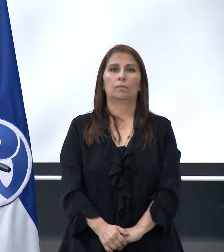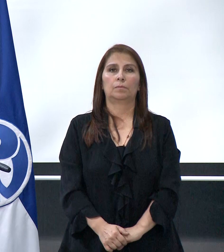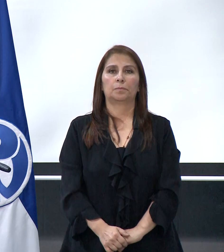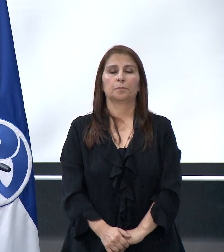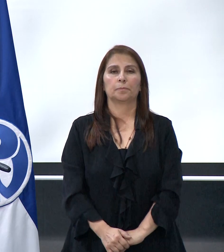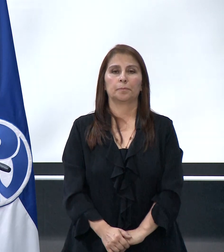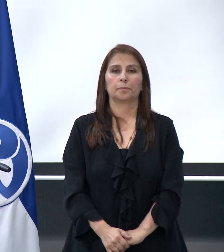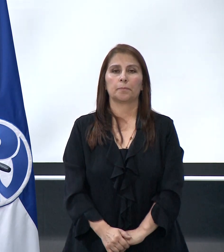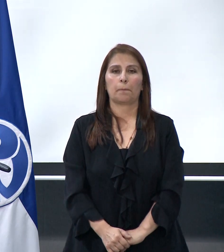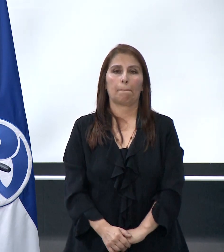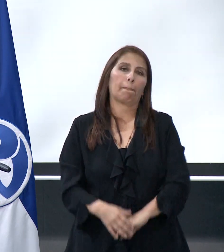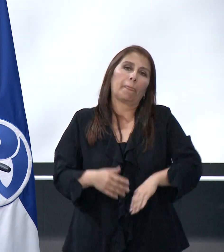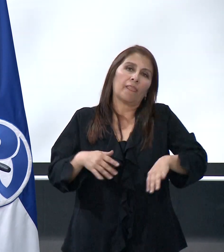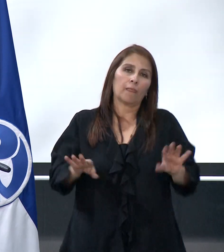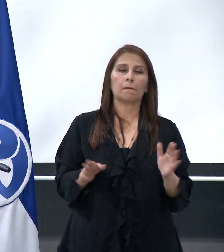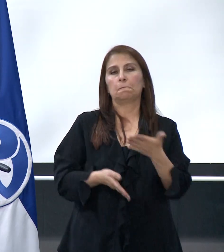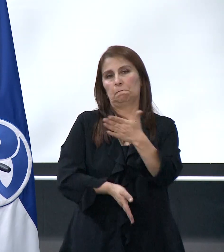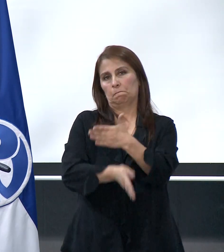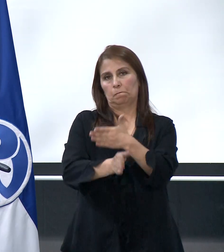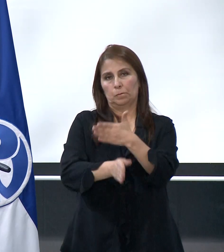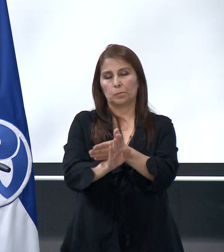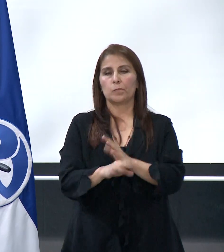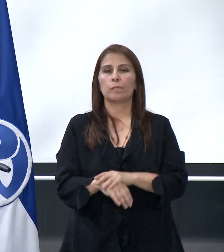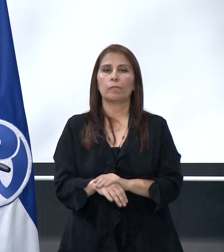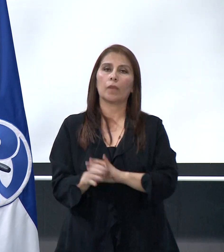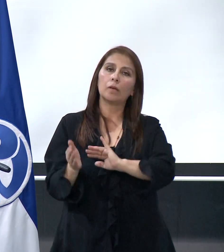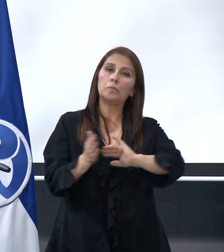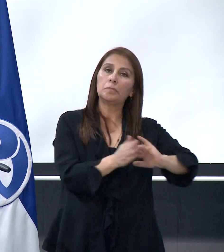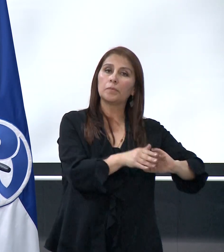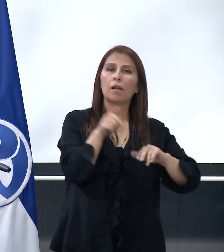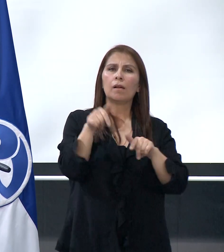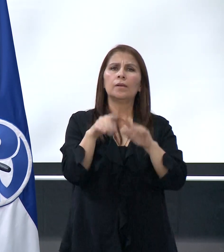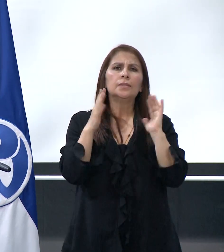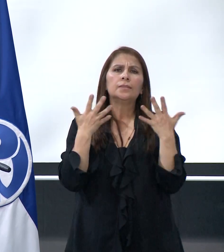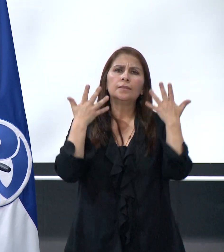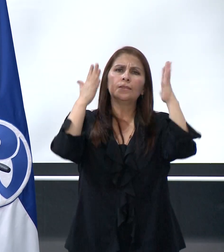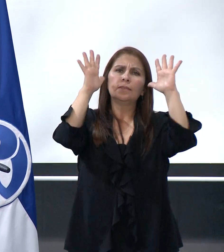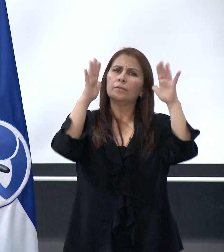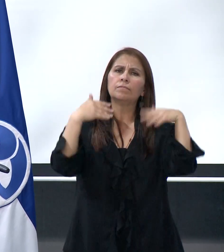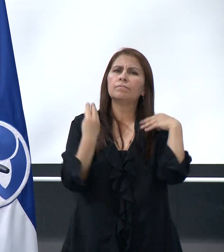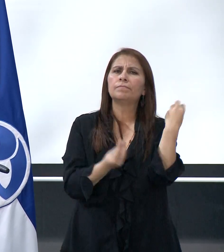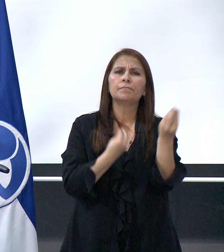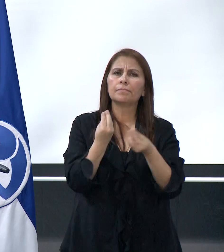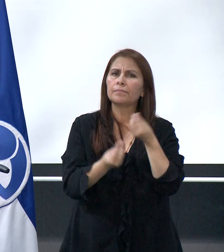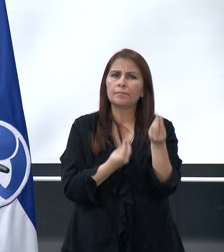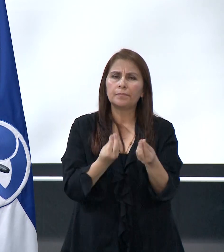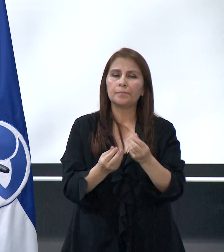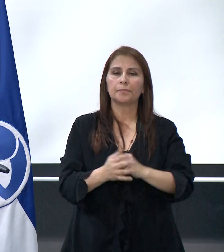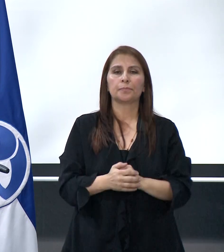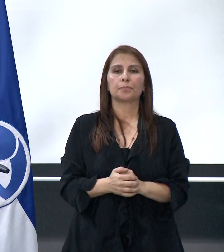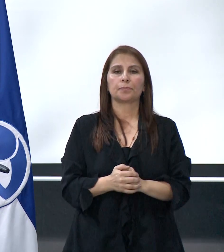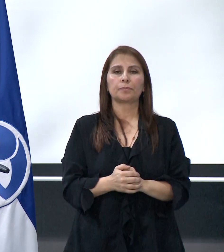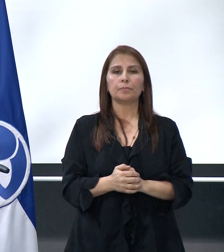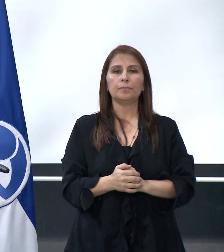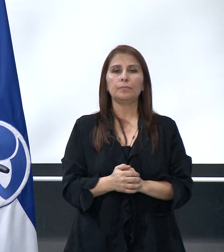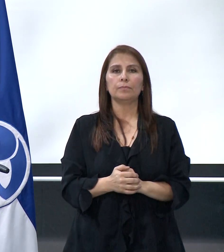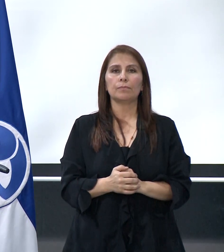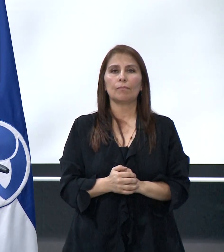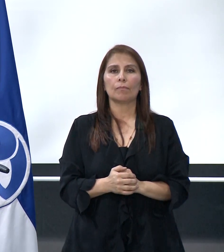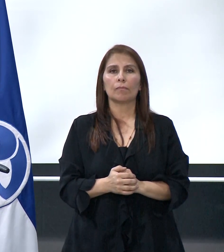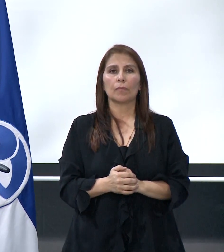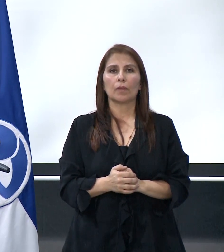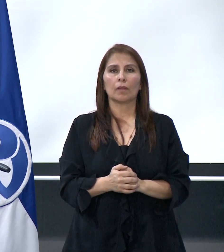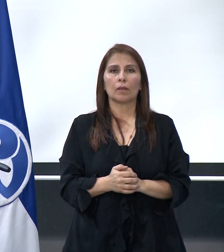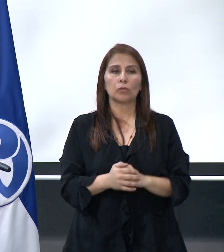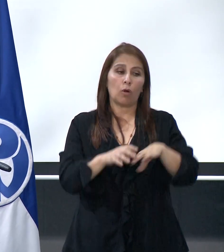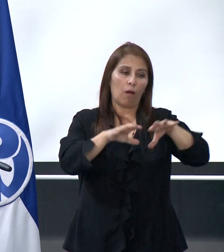bueno puedo seguir que se hace en esta conmemoración esta conmemoración consiste en un conjunto